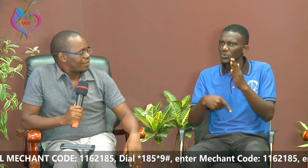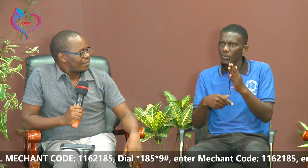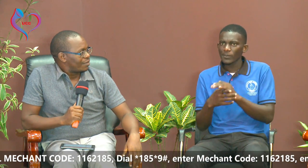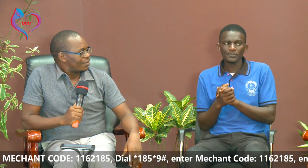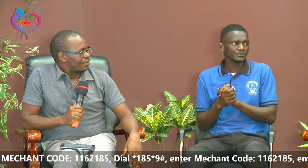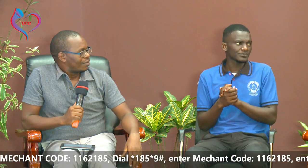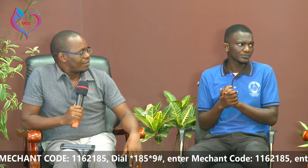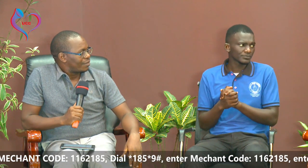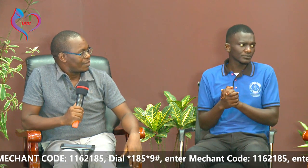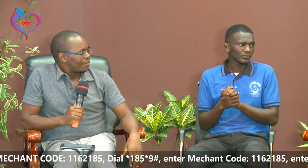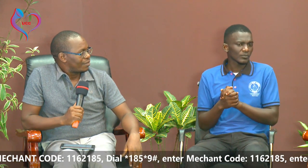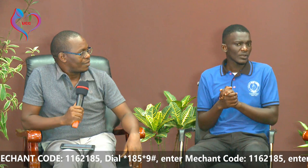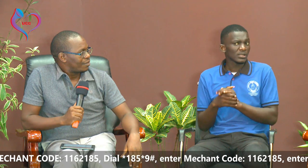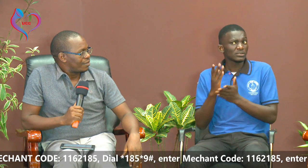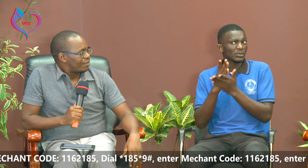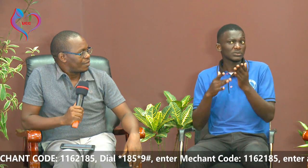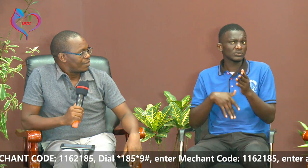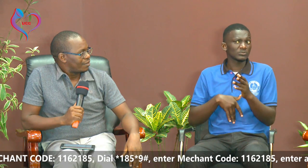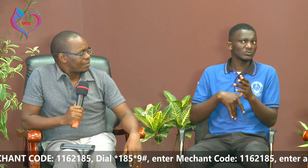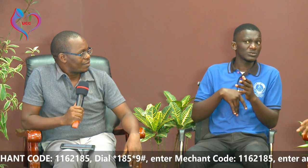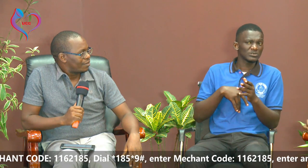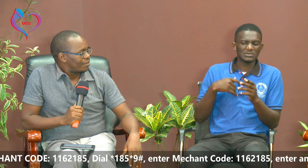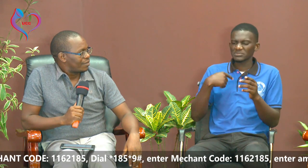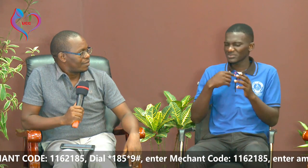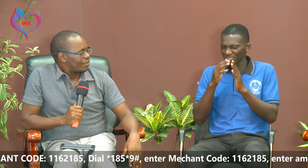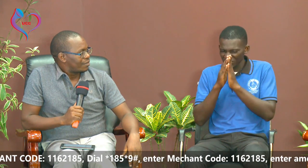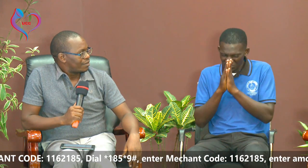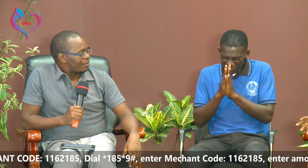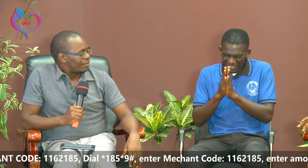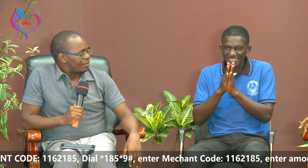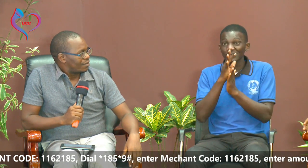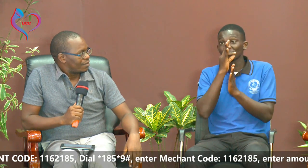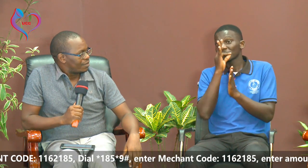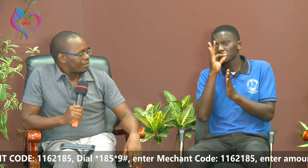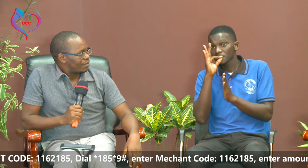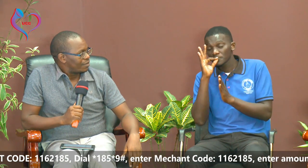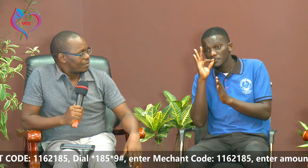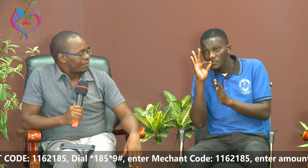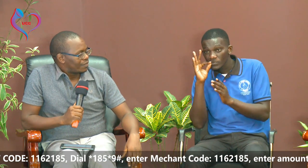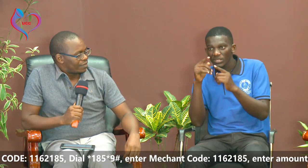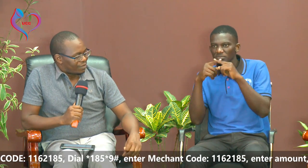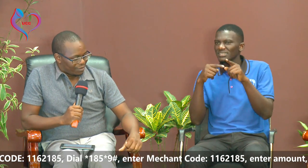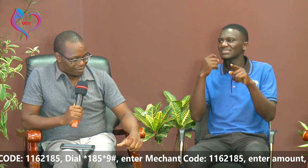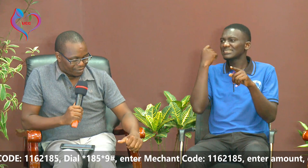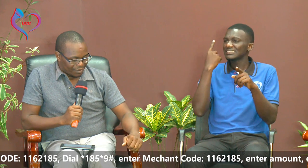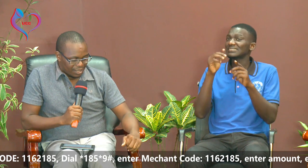uchogirako. Ya uli ya, ule ya gamati, nsavye, nsivye. Ni nga sichitegira.